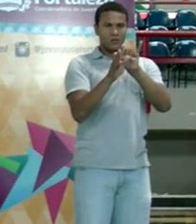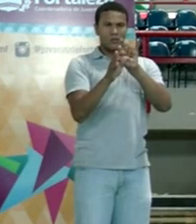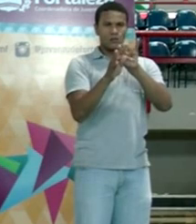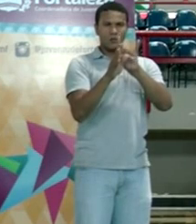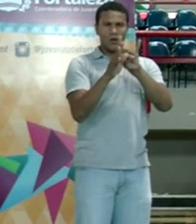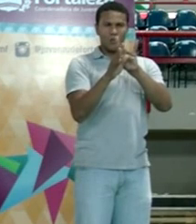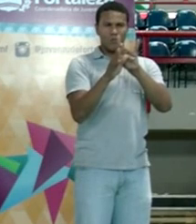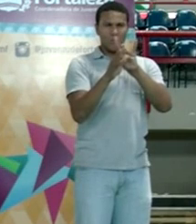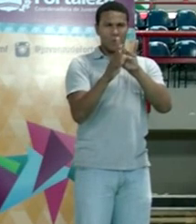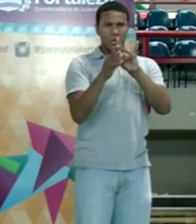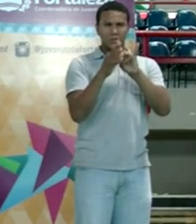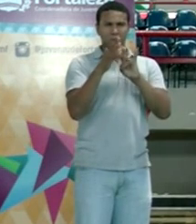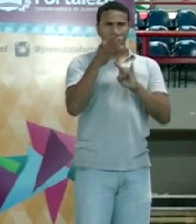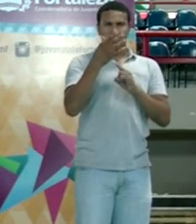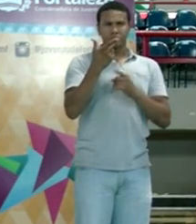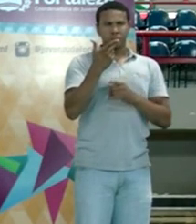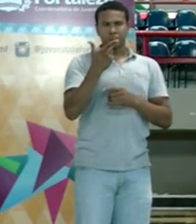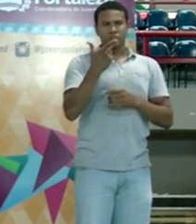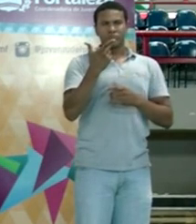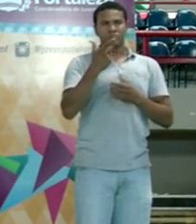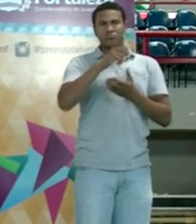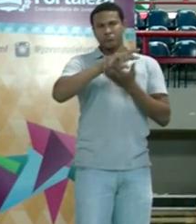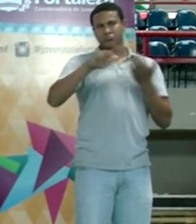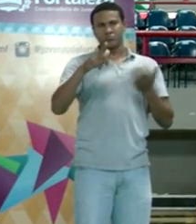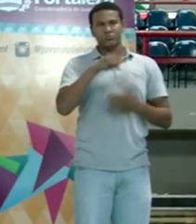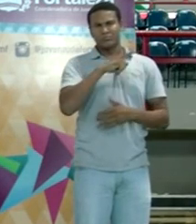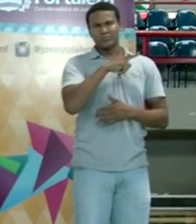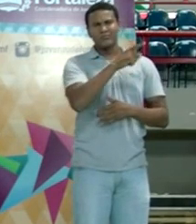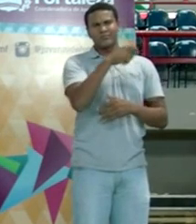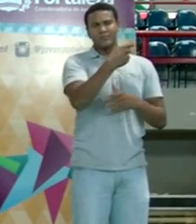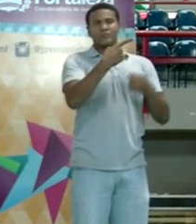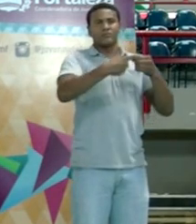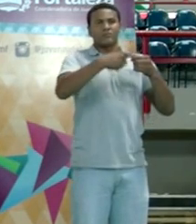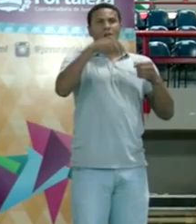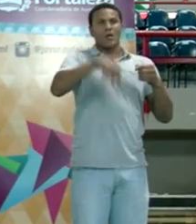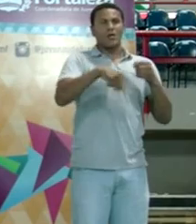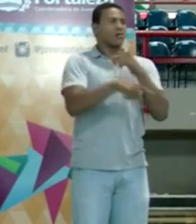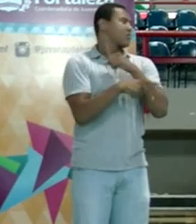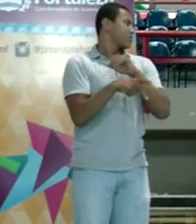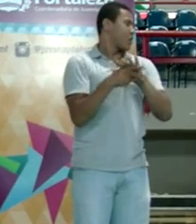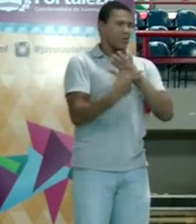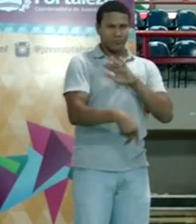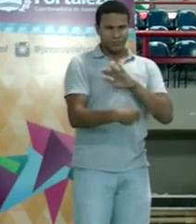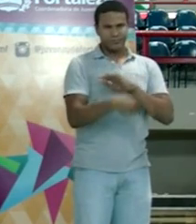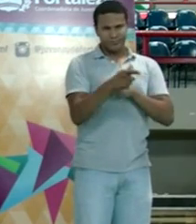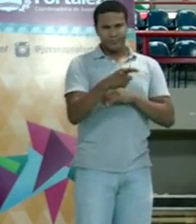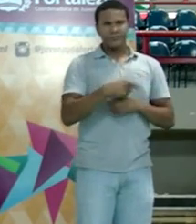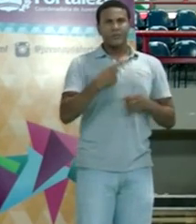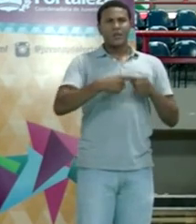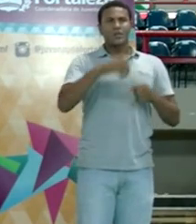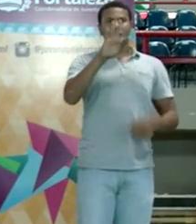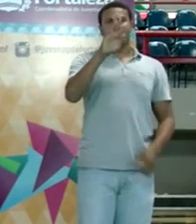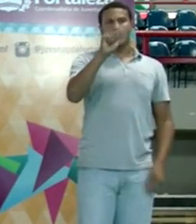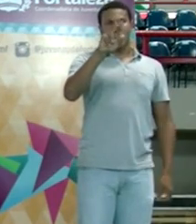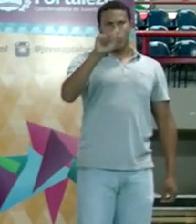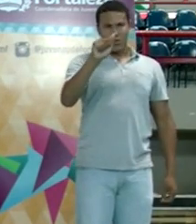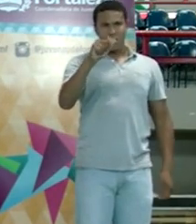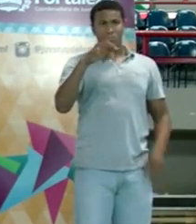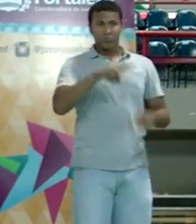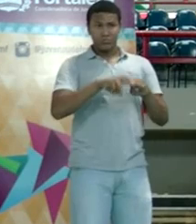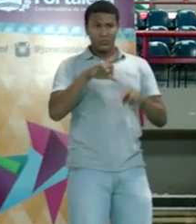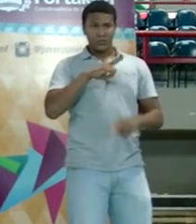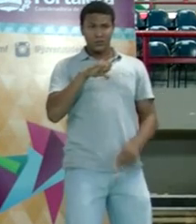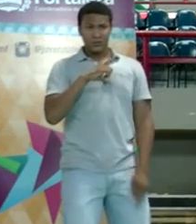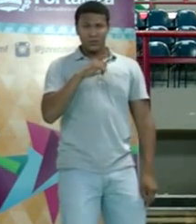dizendo aquele sol nubladinho, não. Esse aí é o sol lascando mesmo na muleira da gente. O resto dos meses, é aquele períodozinho que dá